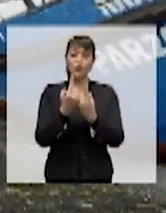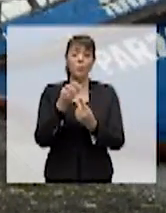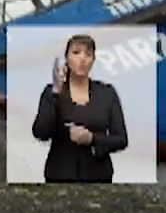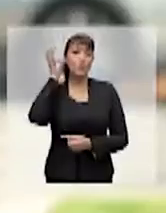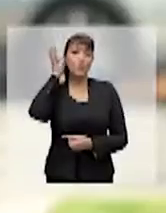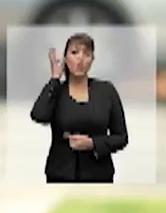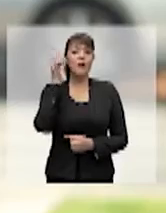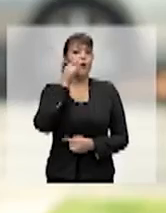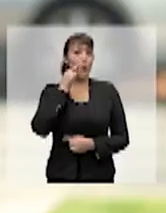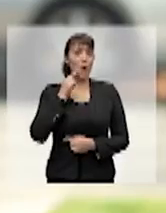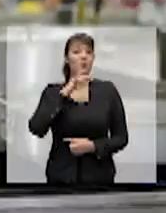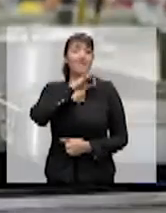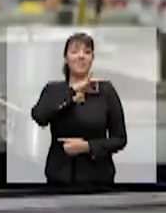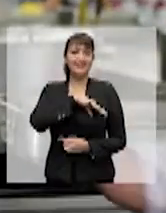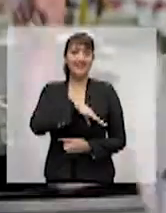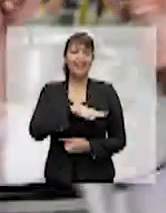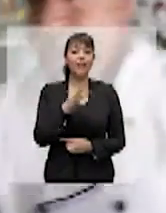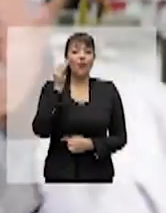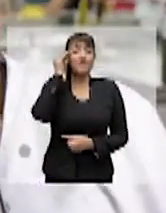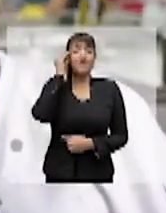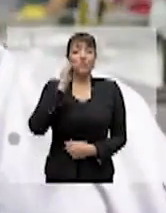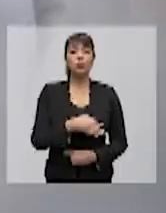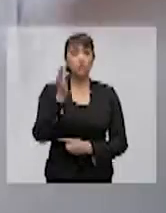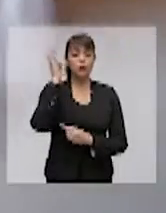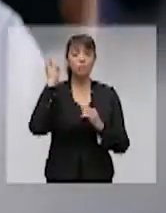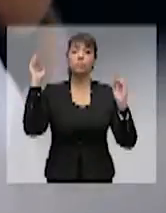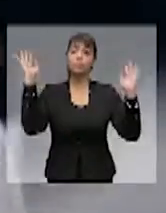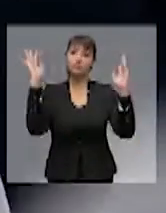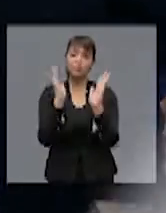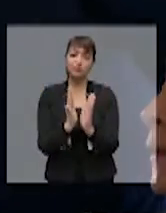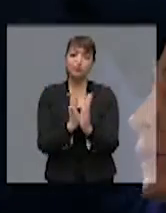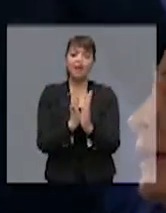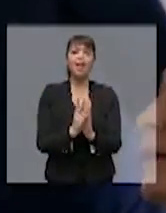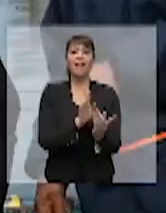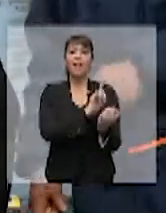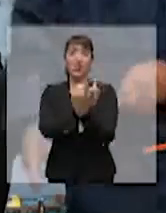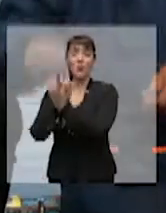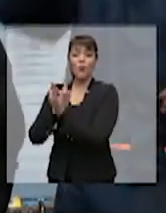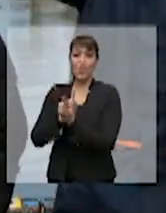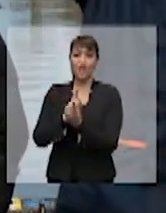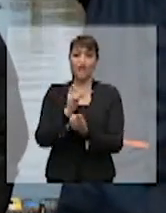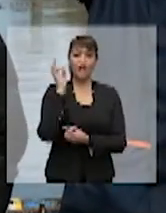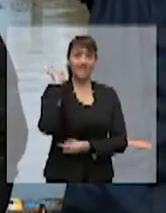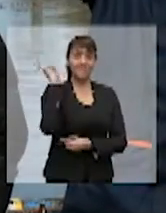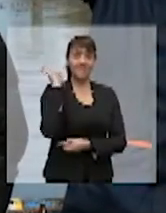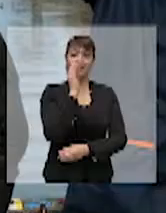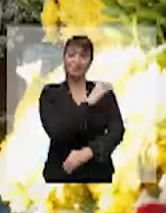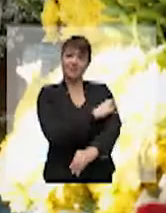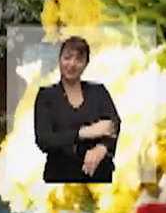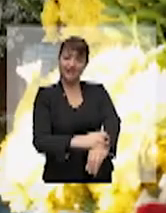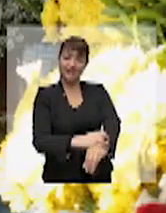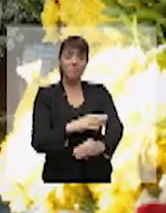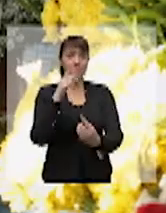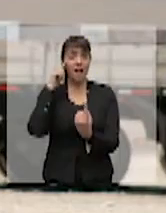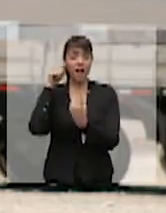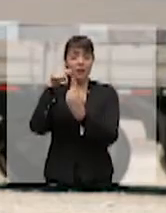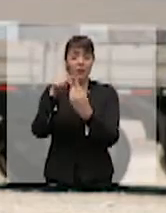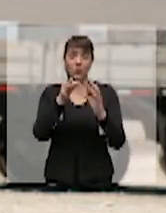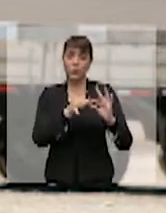Nosotros, las mujeres y los hombres de Chile, nos reunimos hoy aquí en el Encuentro Cabildo Ciudadanos para llegar, como hermanos